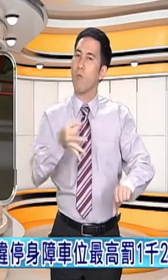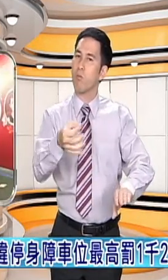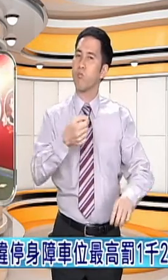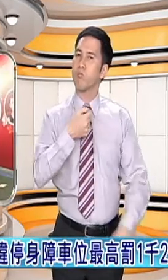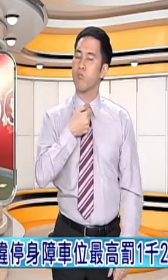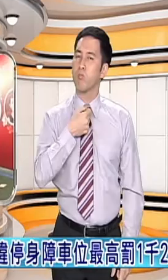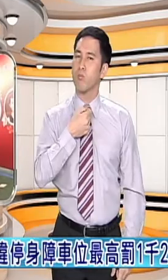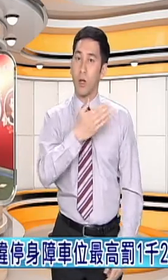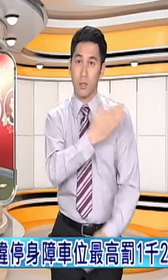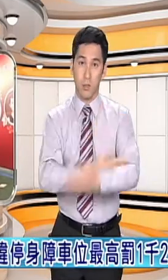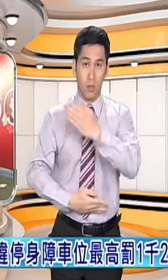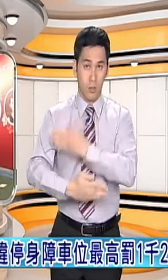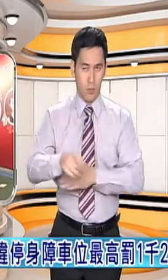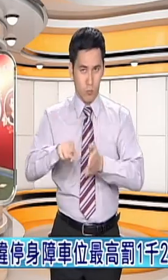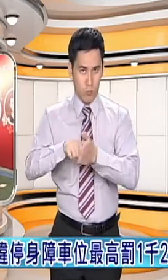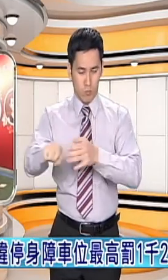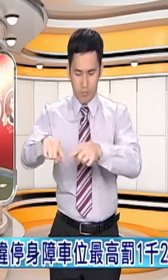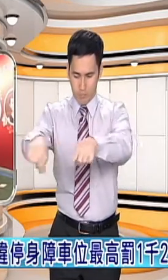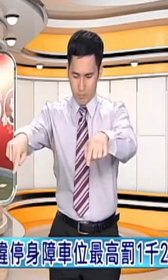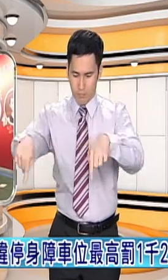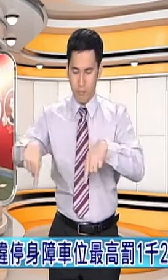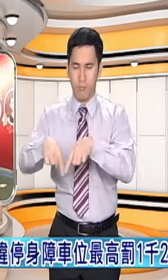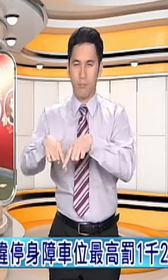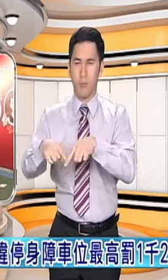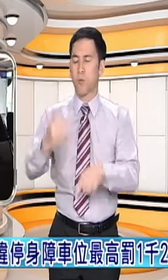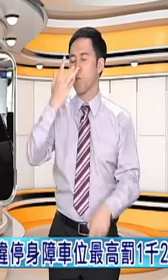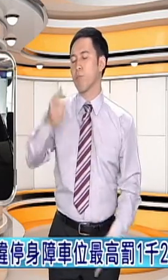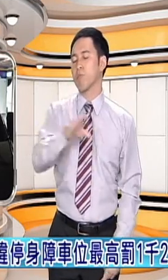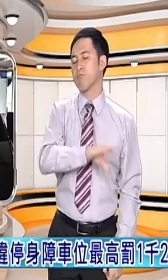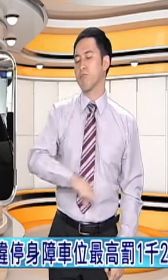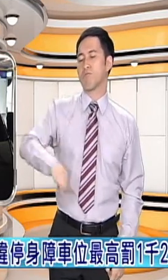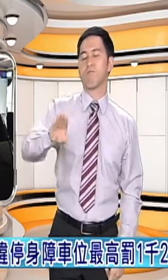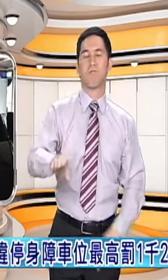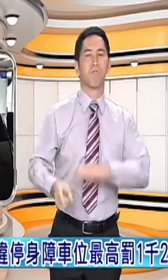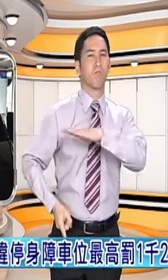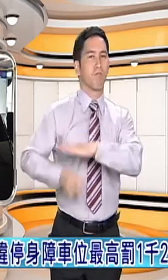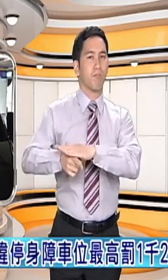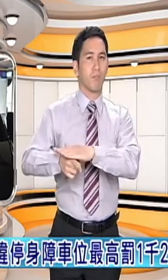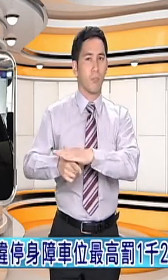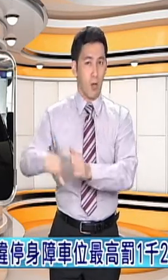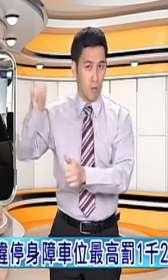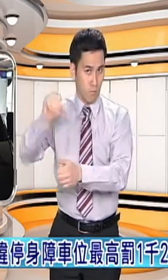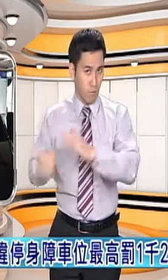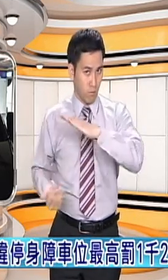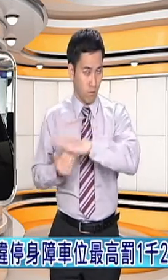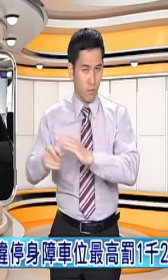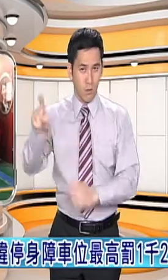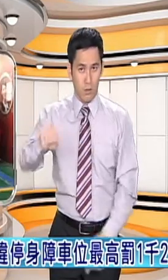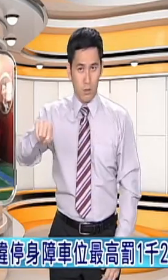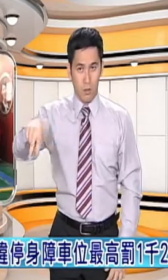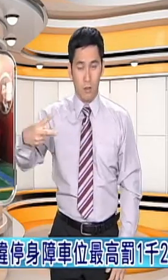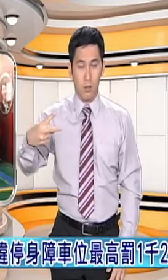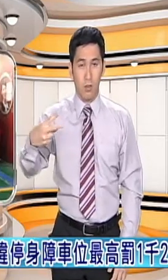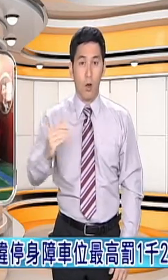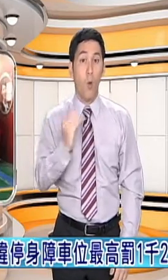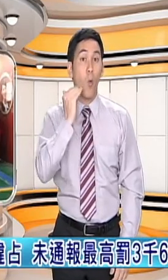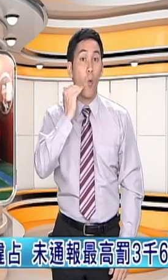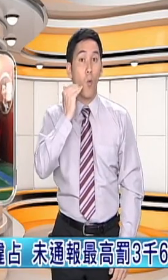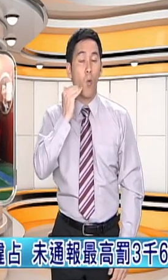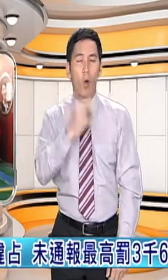在身心障碍停车格，最高将会被处以1200元的罚锾。业者如果发现违规占用的情